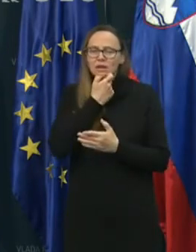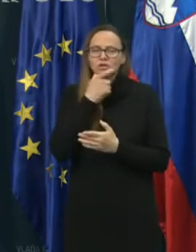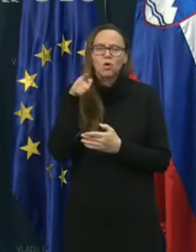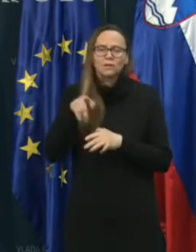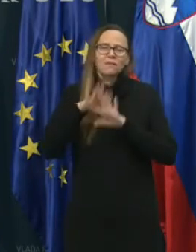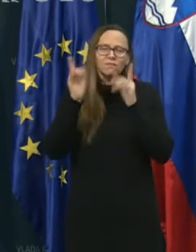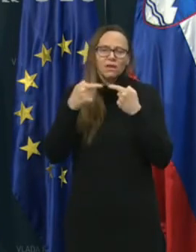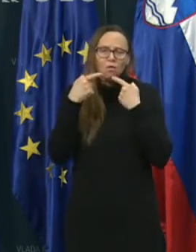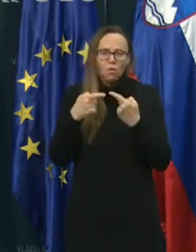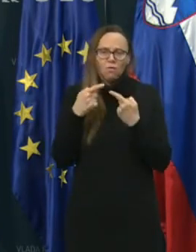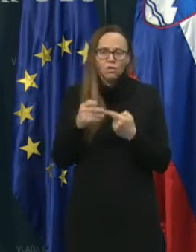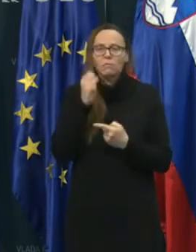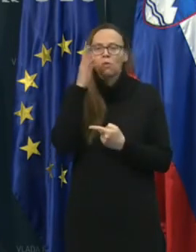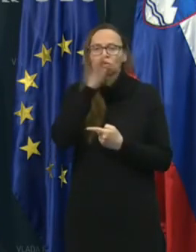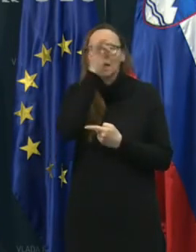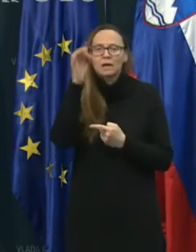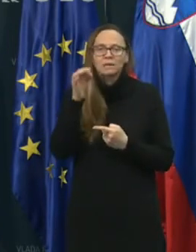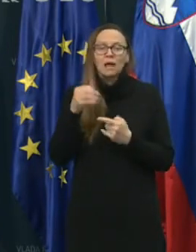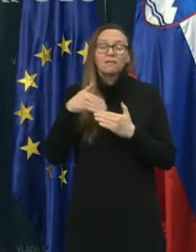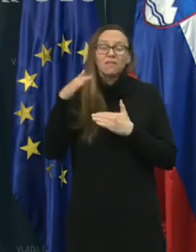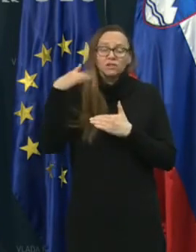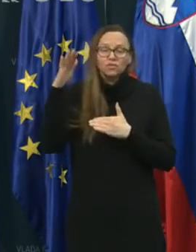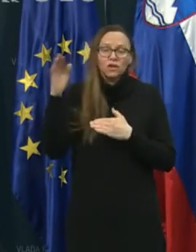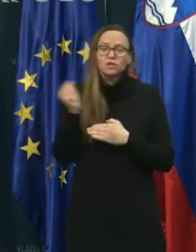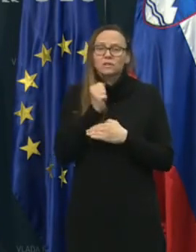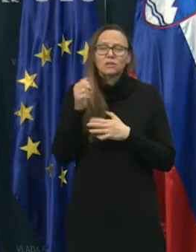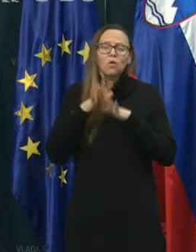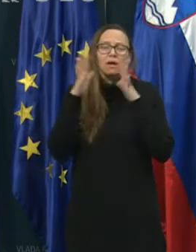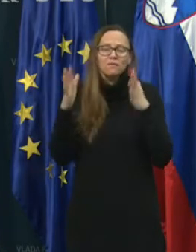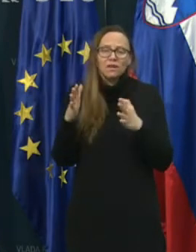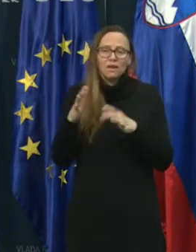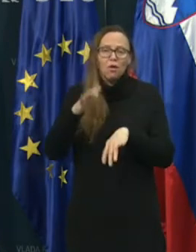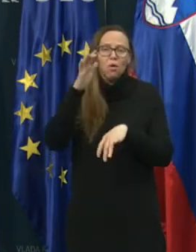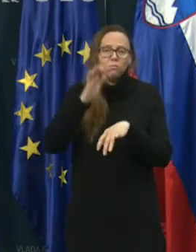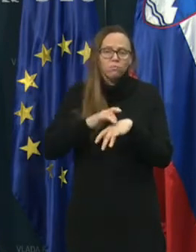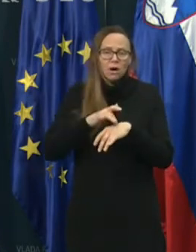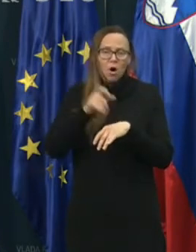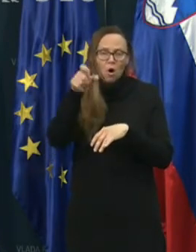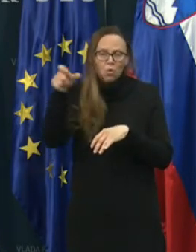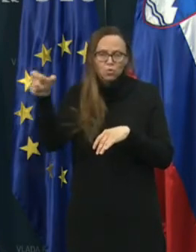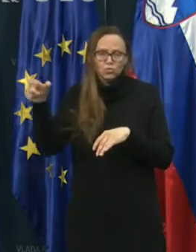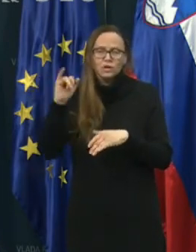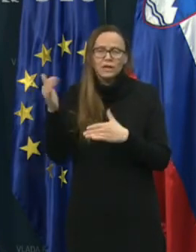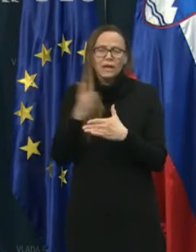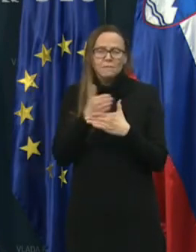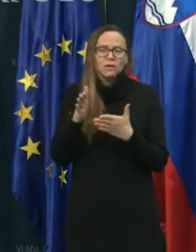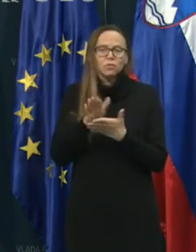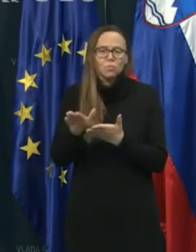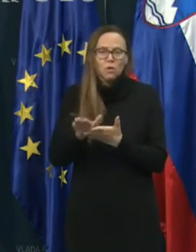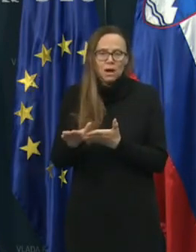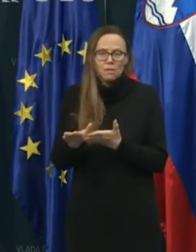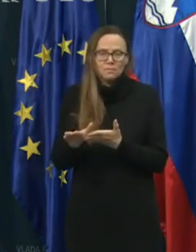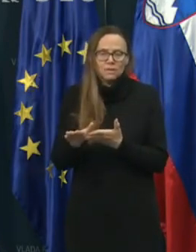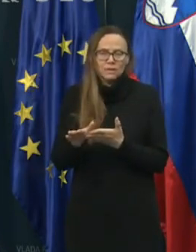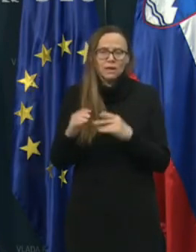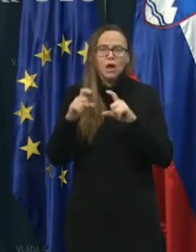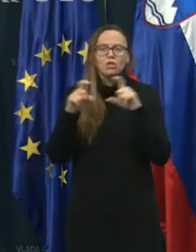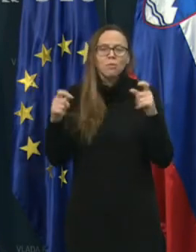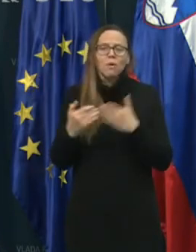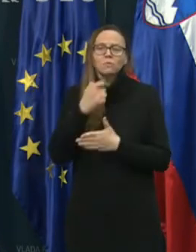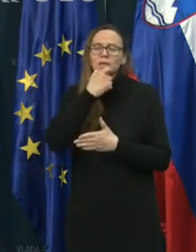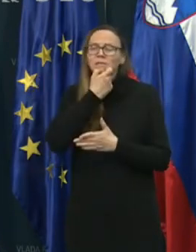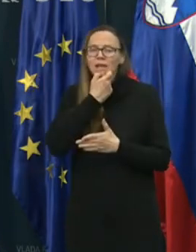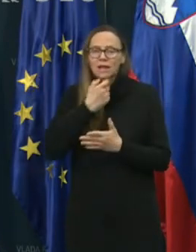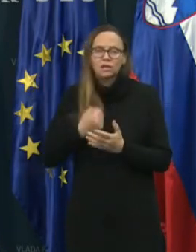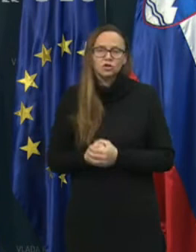veliko govorimo, vsak dan več, kajti veliko okuženih je prav med uporabniki domov za